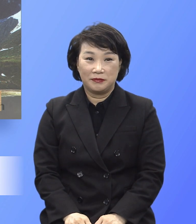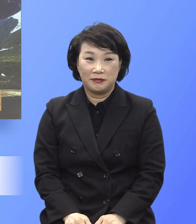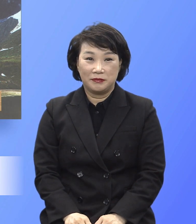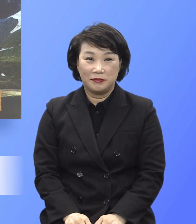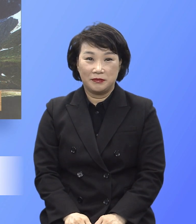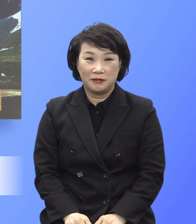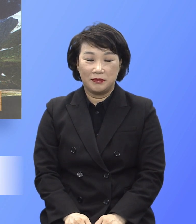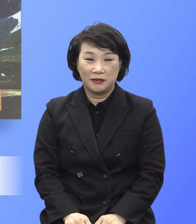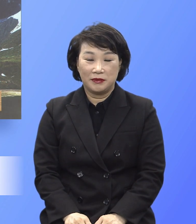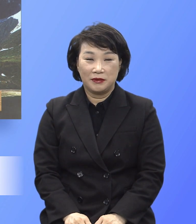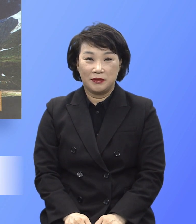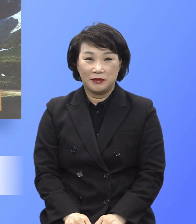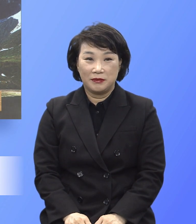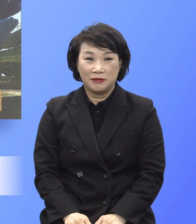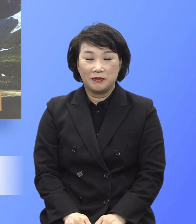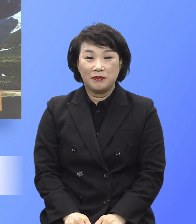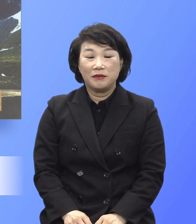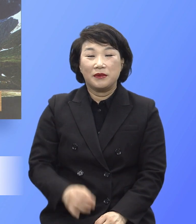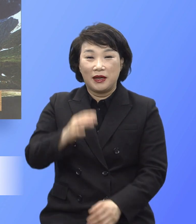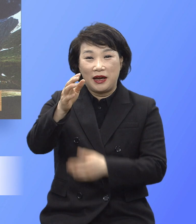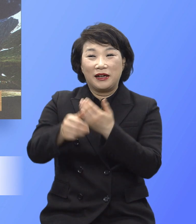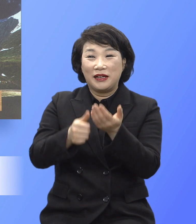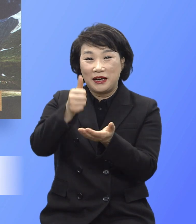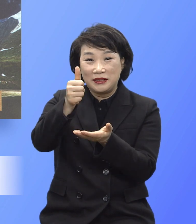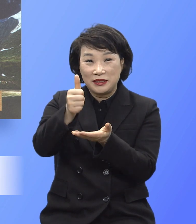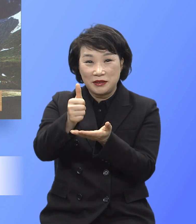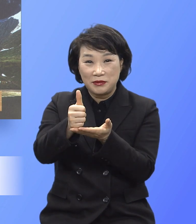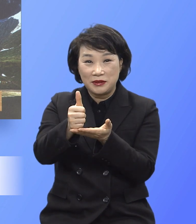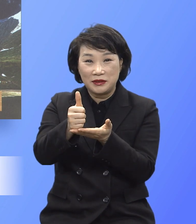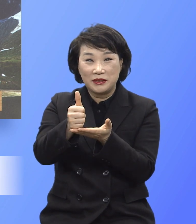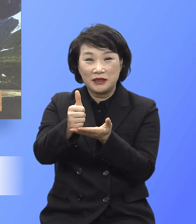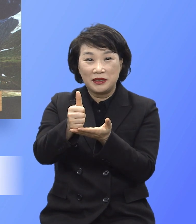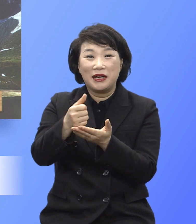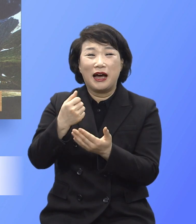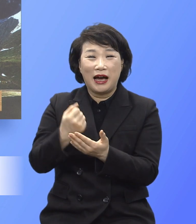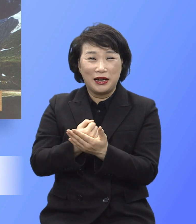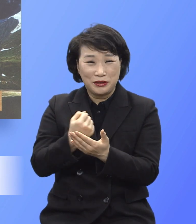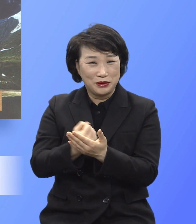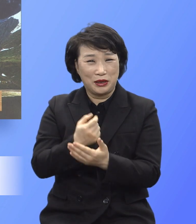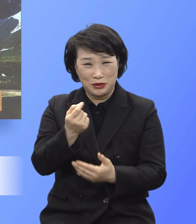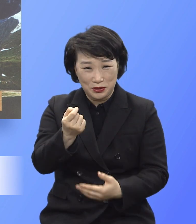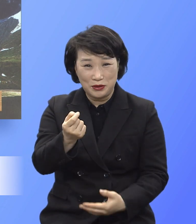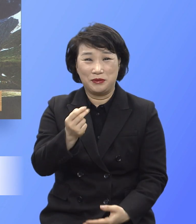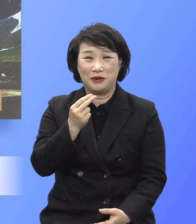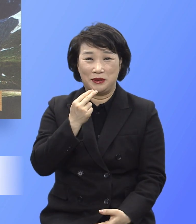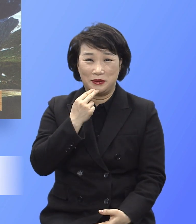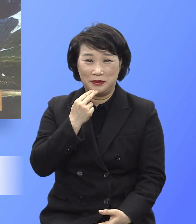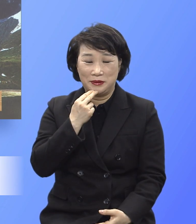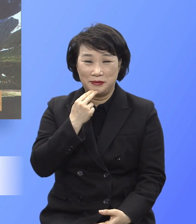하나님은 아쉬울 것이 전혀 없으시고